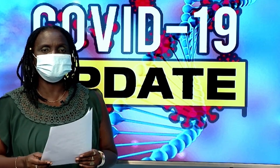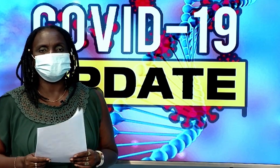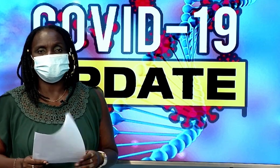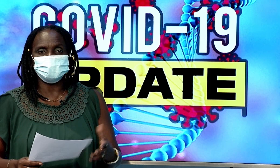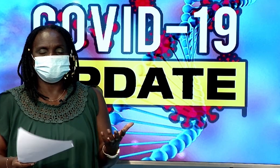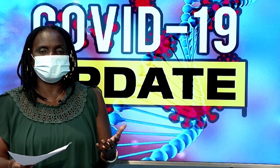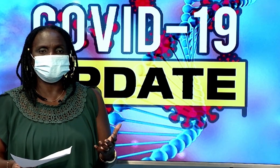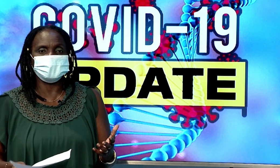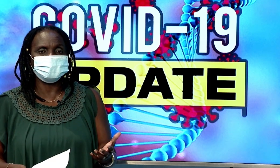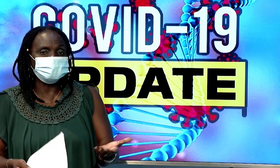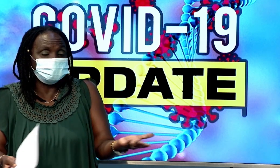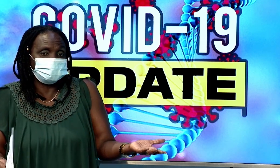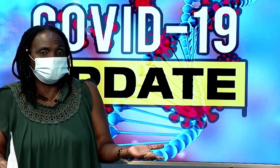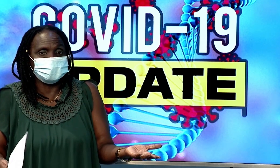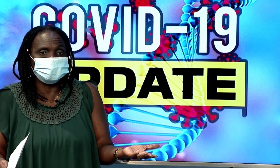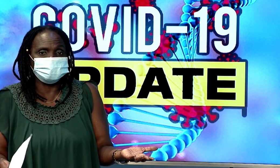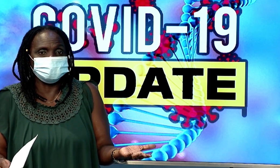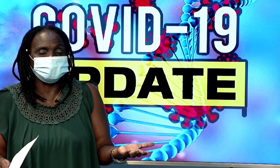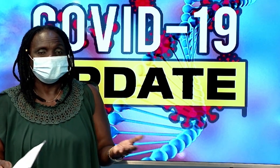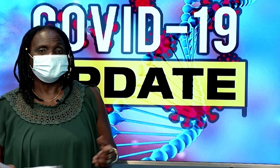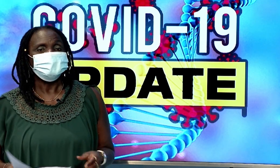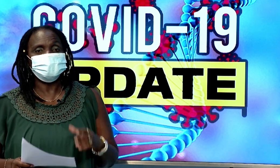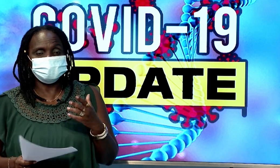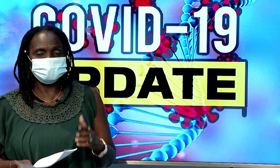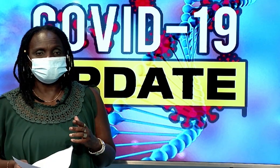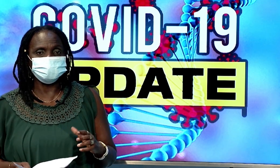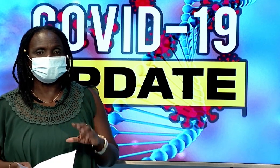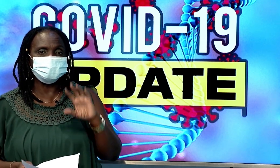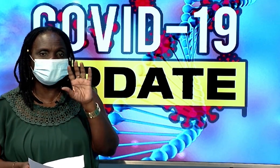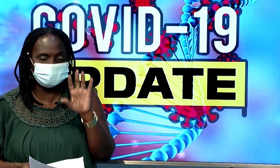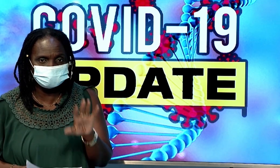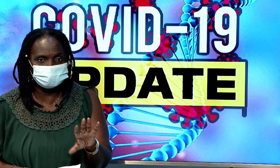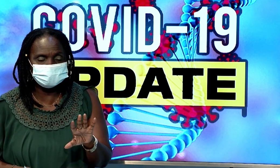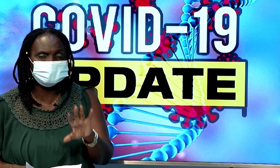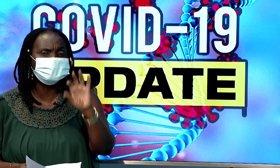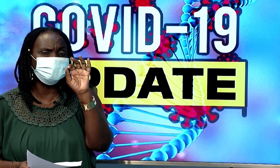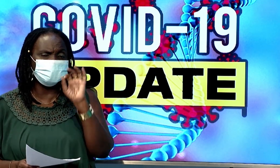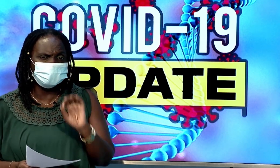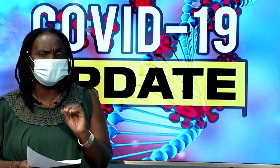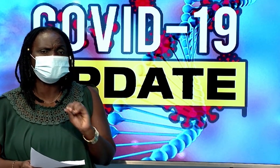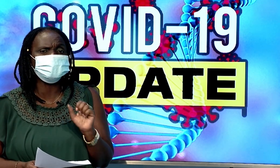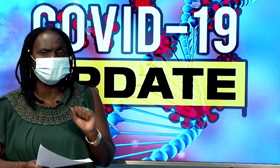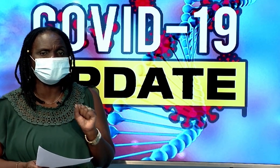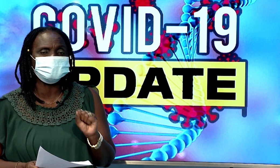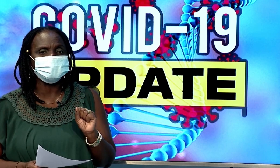mij die opoffering brengen. Dus u kan dat ook. U heeft het gehoord, blijf thuis.